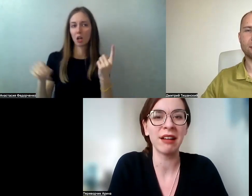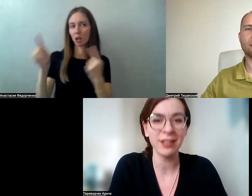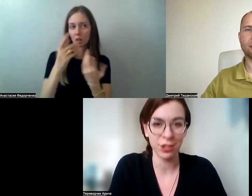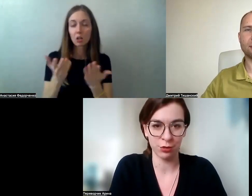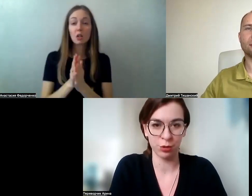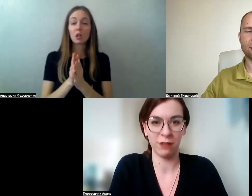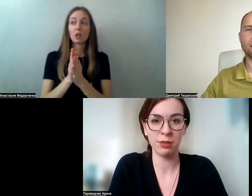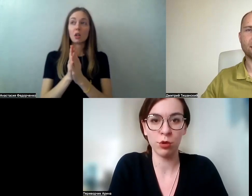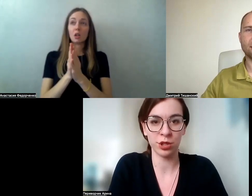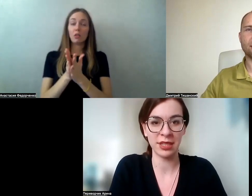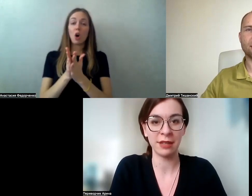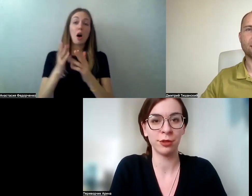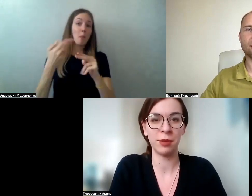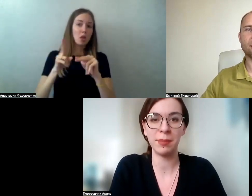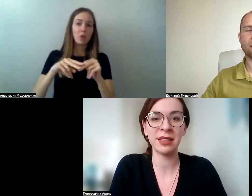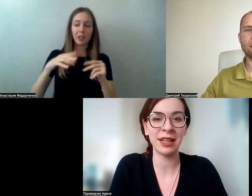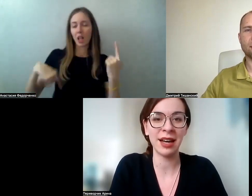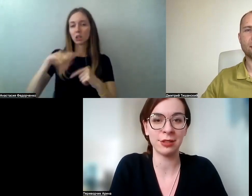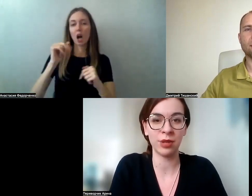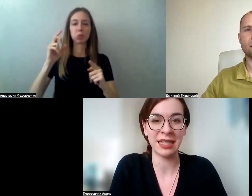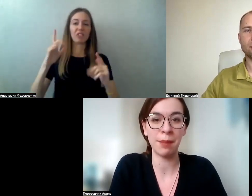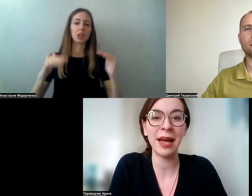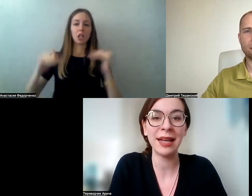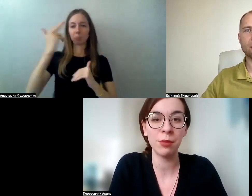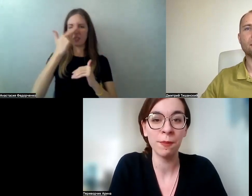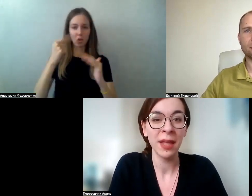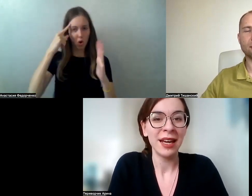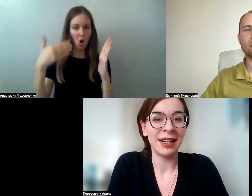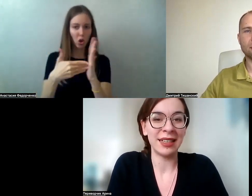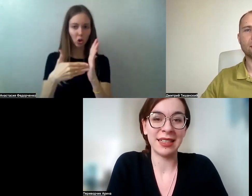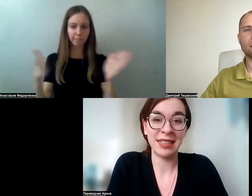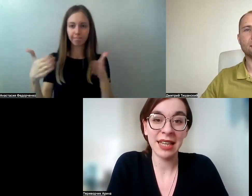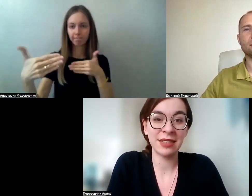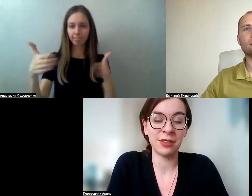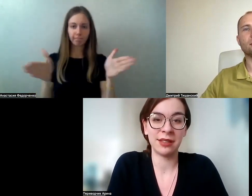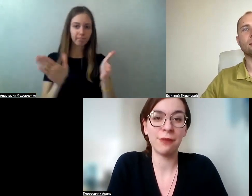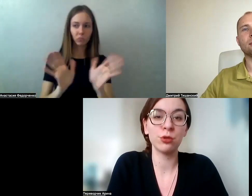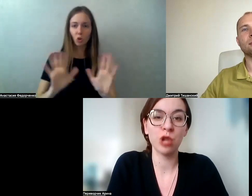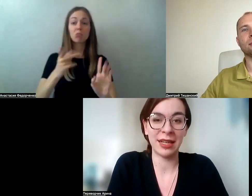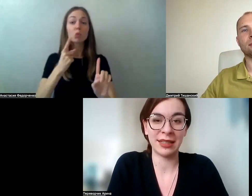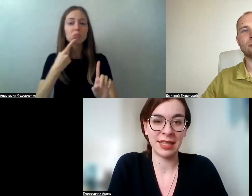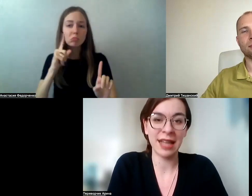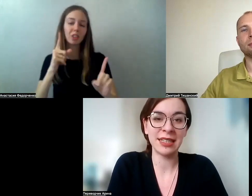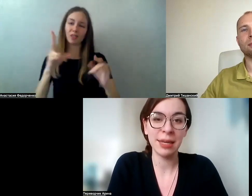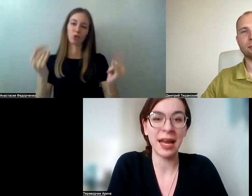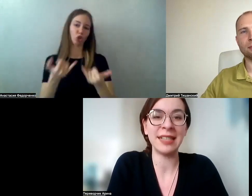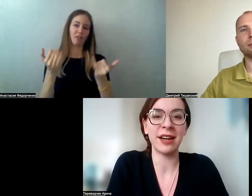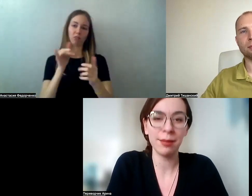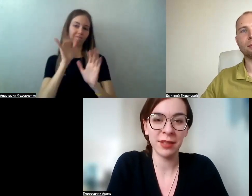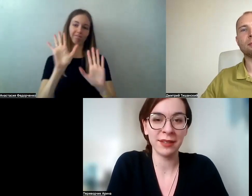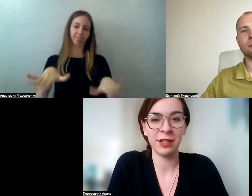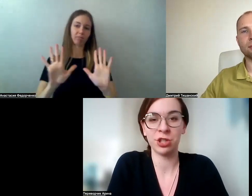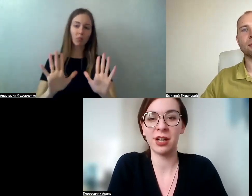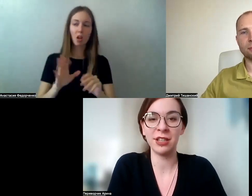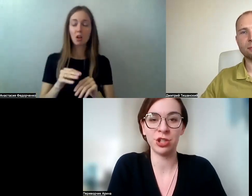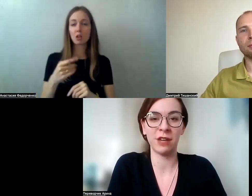их ограничивают, их возможности. Вот. Примерно такая ситуация. Поэтому с детства нам внушали этот стереотип, эти